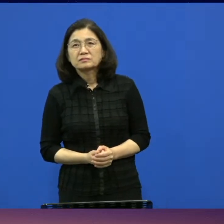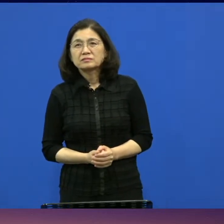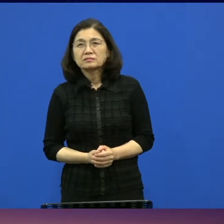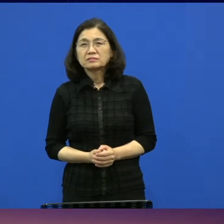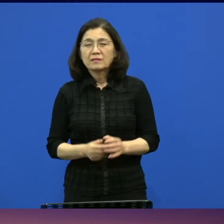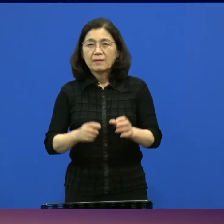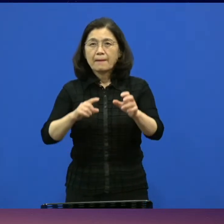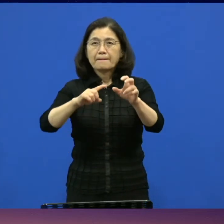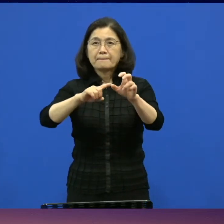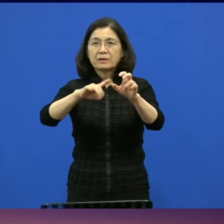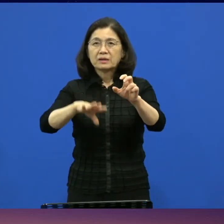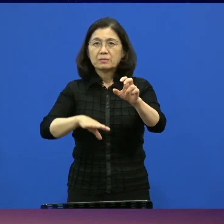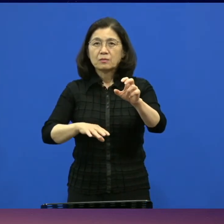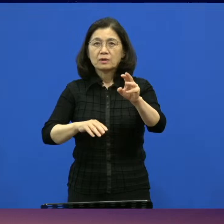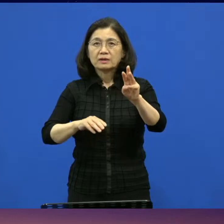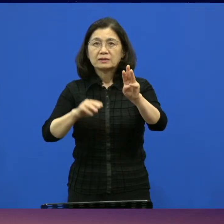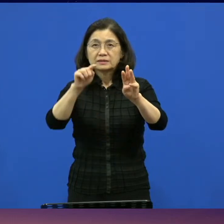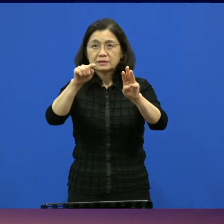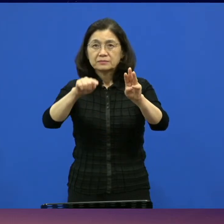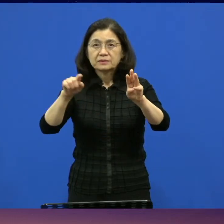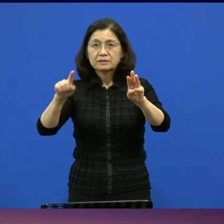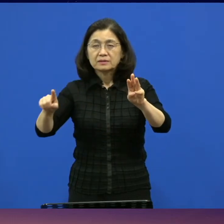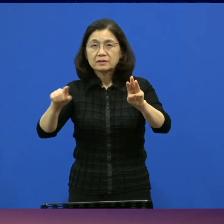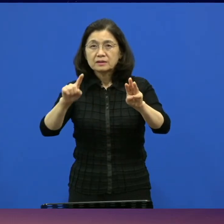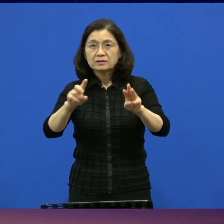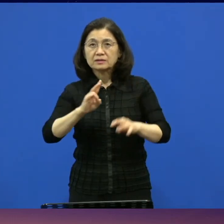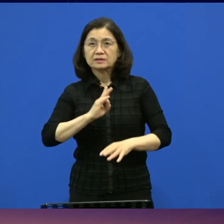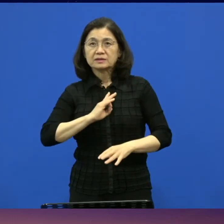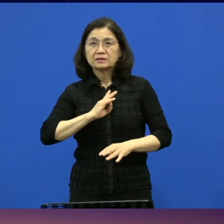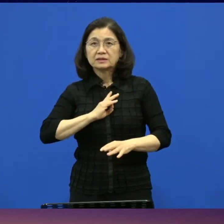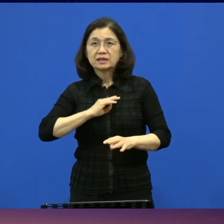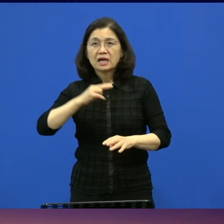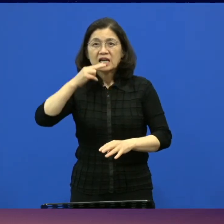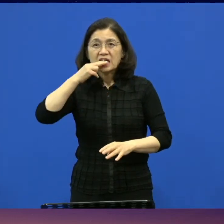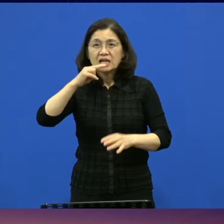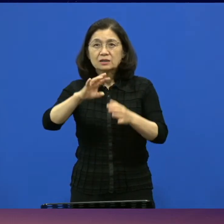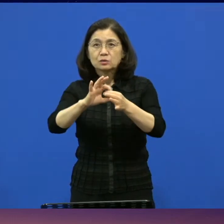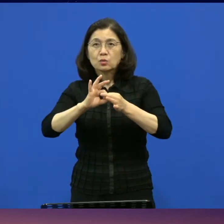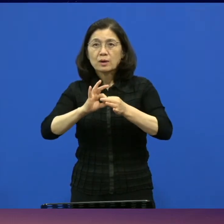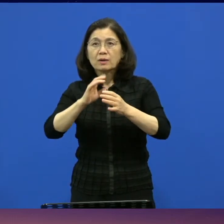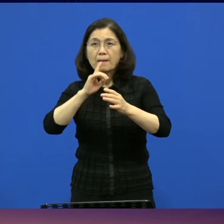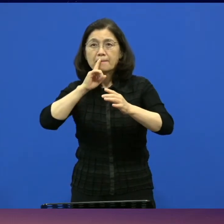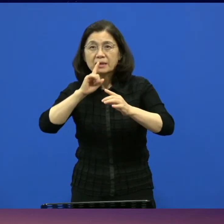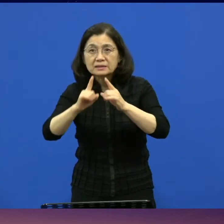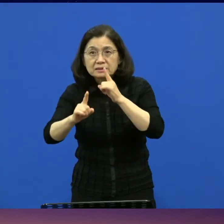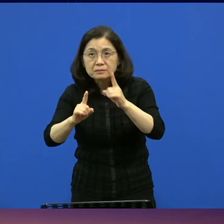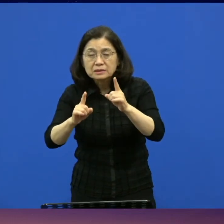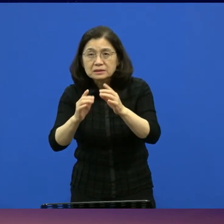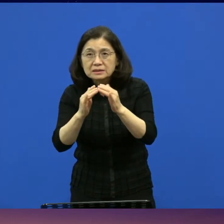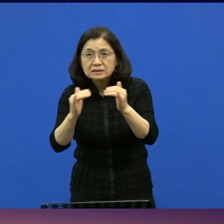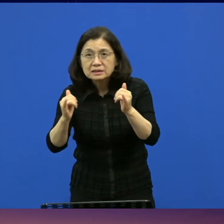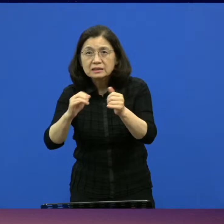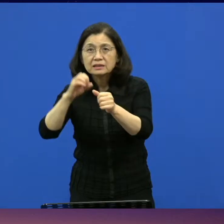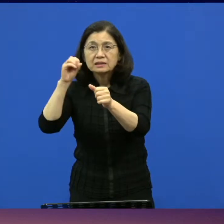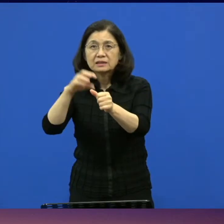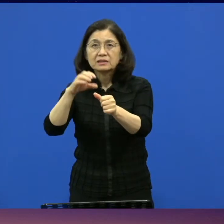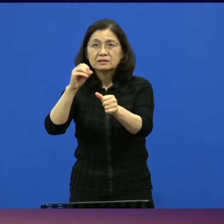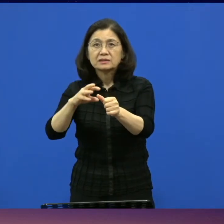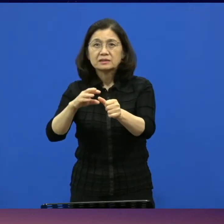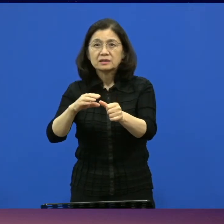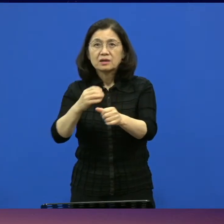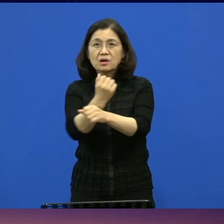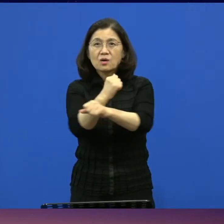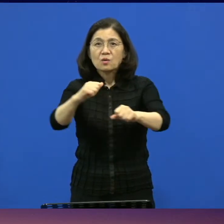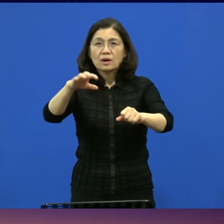마태복음 3장 3절을 보면 이 말씀에서 그런 선지자 이사야를 통하여 말씀하신 자라 일러서되 광야에 외치는